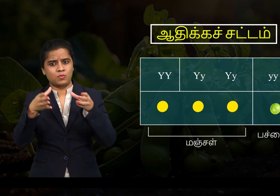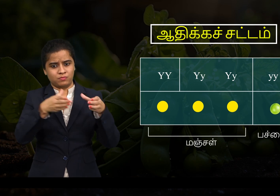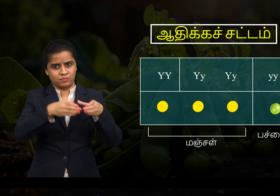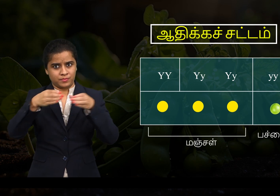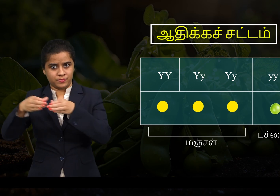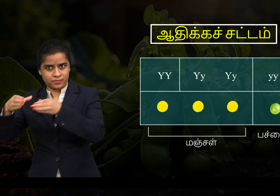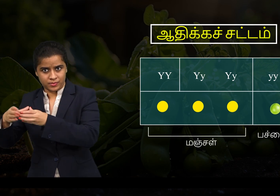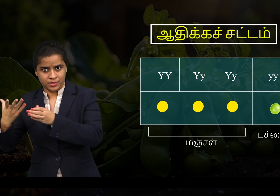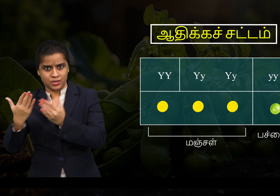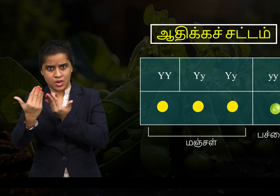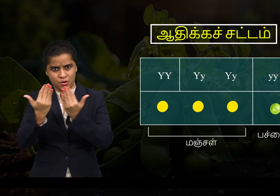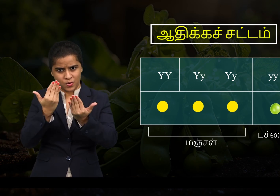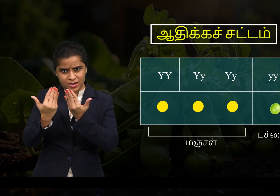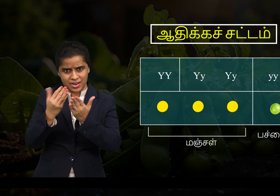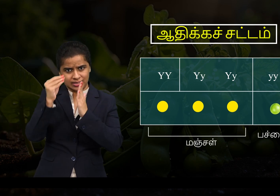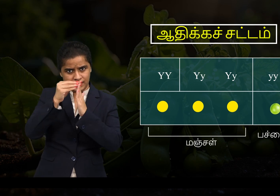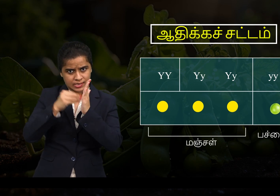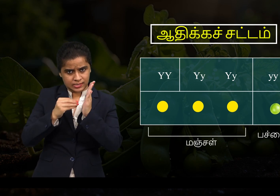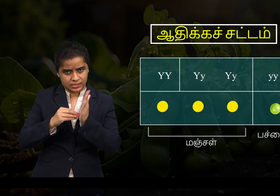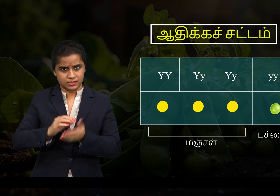கருநிலை நபர்கள்